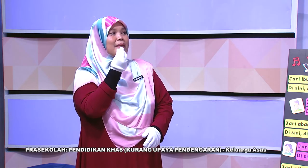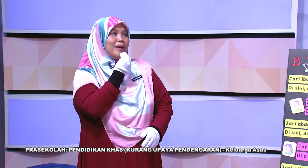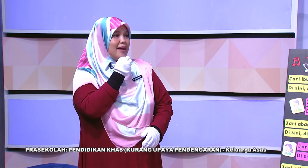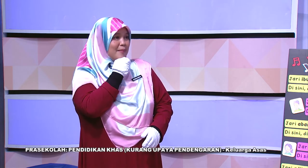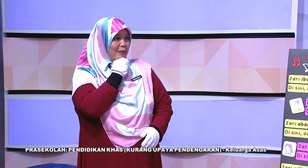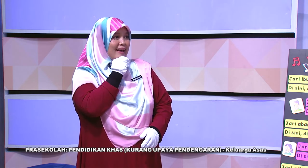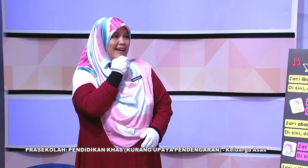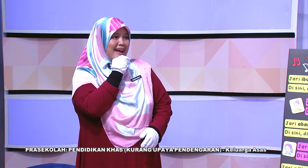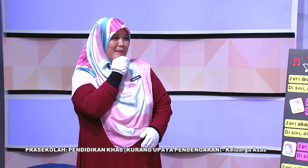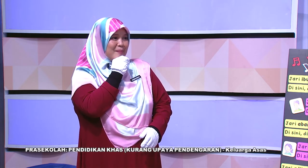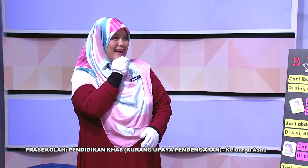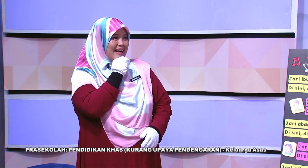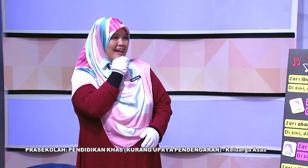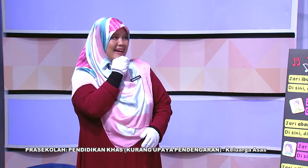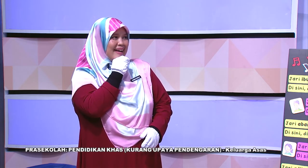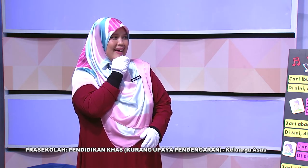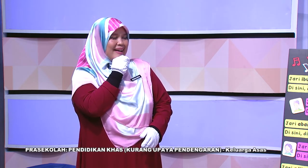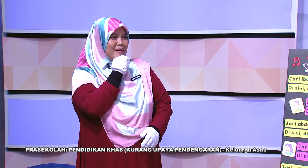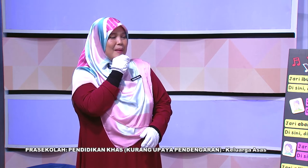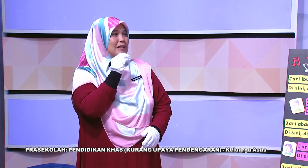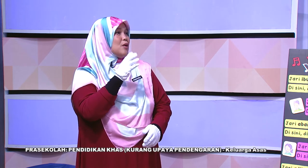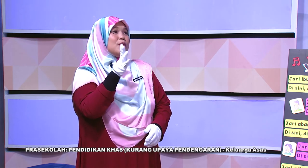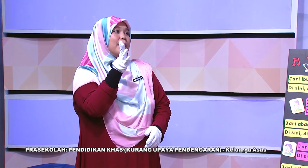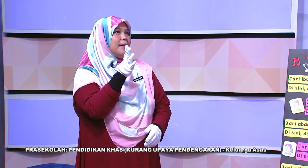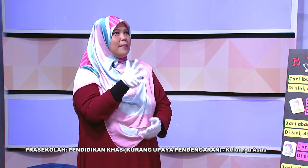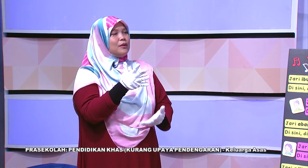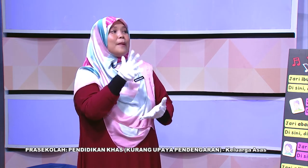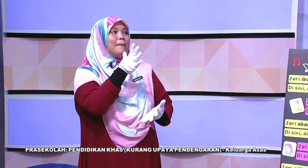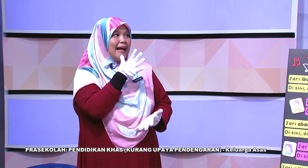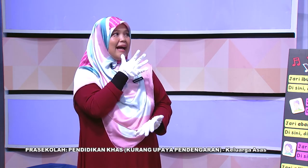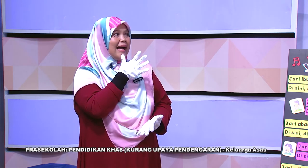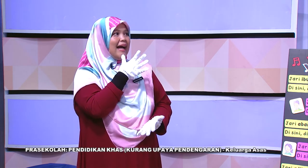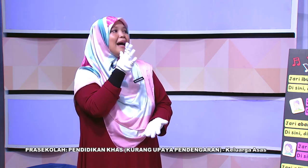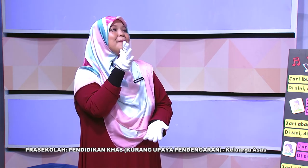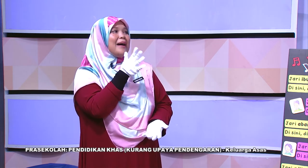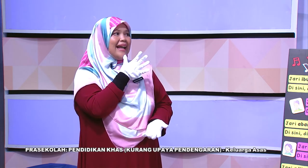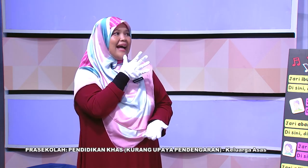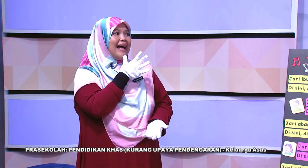beli eh oke panggil mama tuh Emak lah Emak